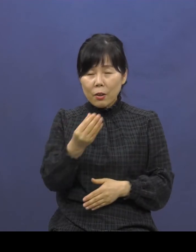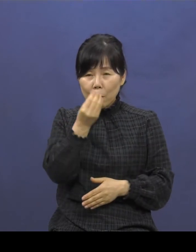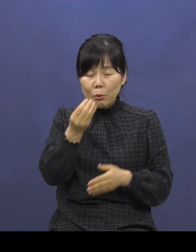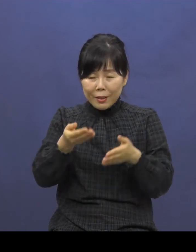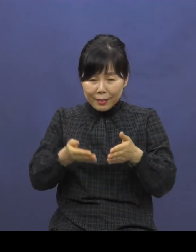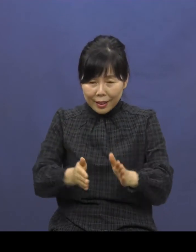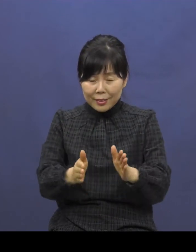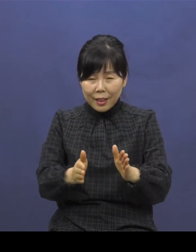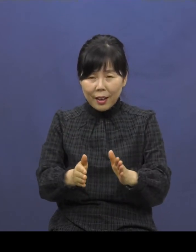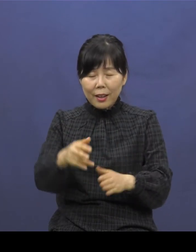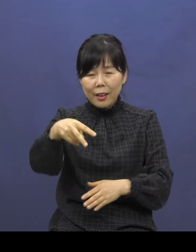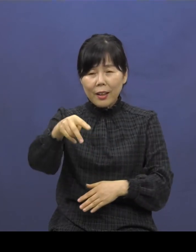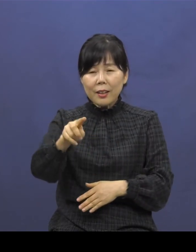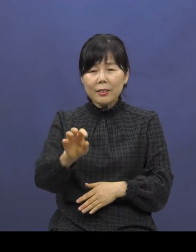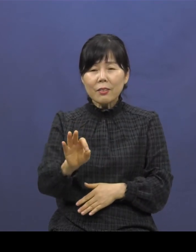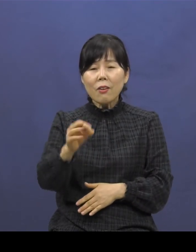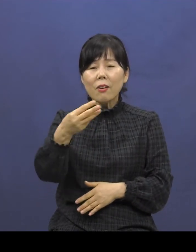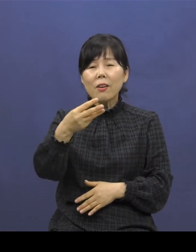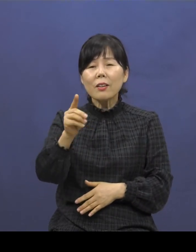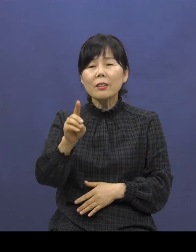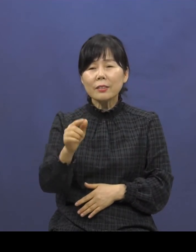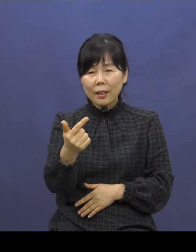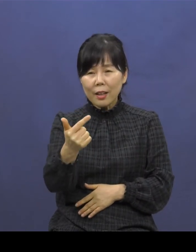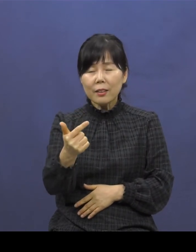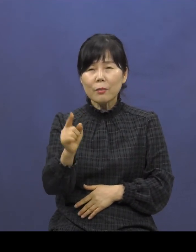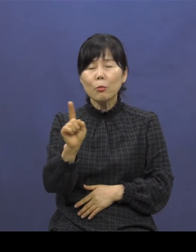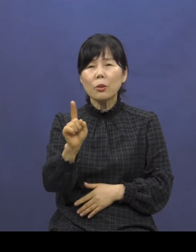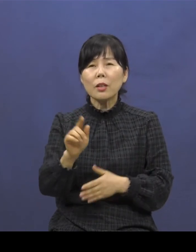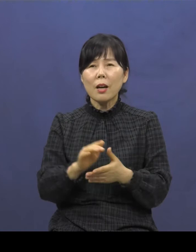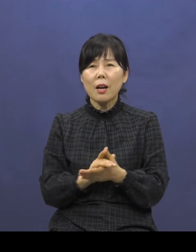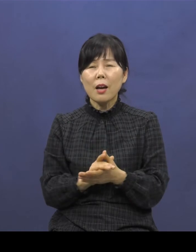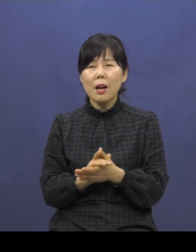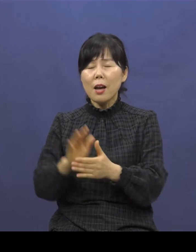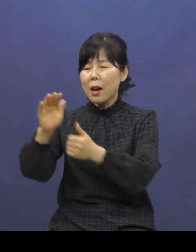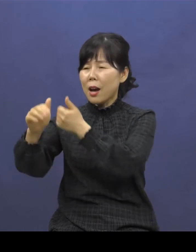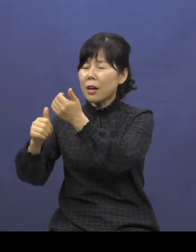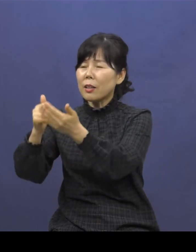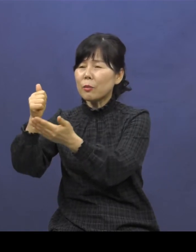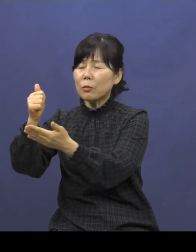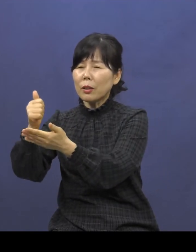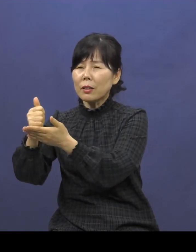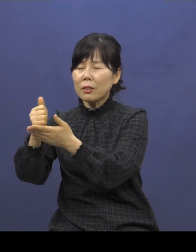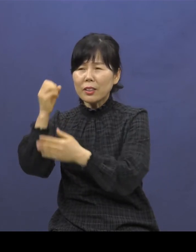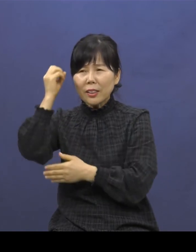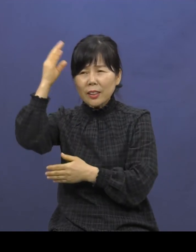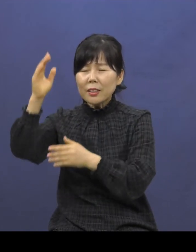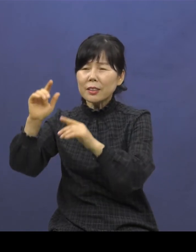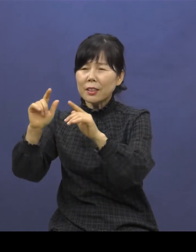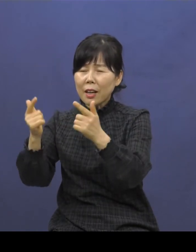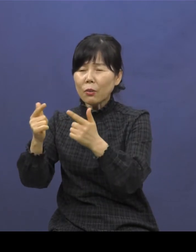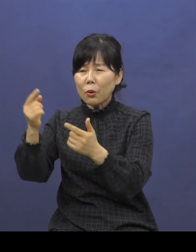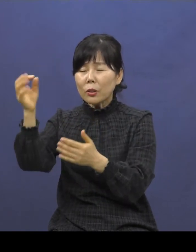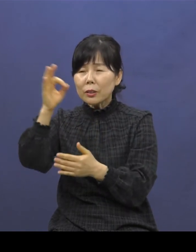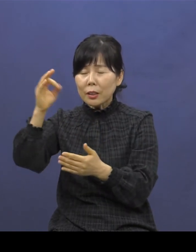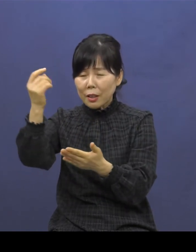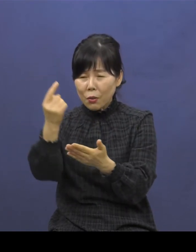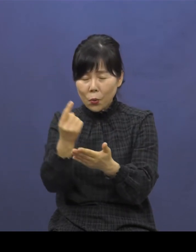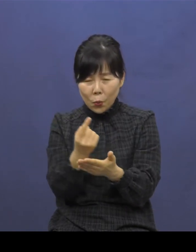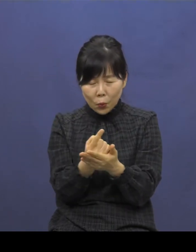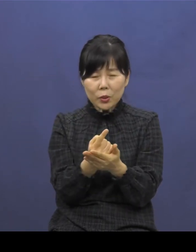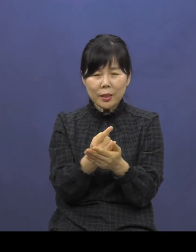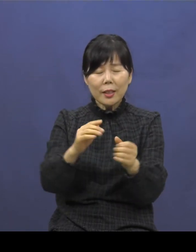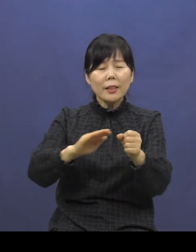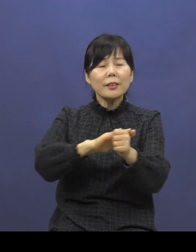성탄의 사건은요, 하나님께서 당시에 사랑하는 자녀들을 잊지 않으시고 찾아오셨다고 하는 사랑의 메시지라고 할 수